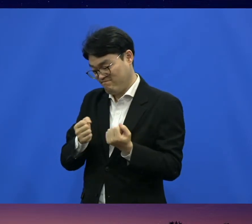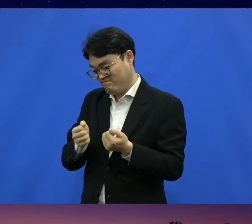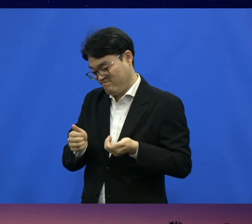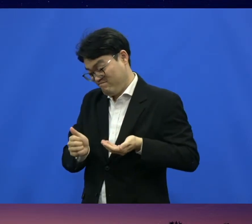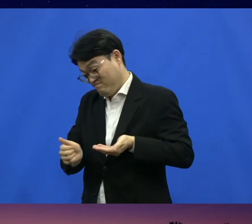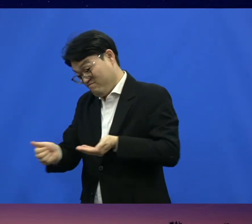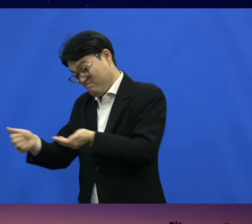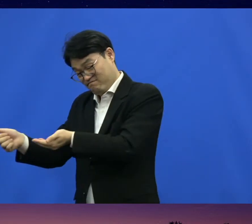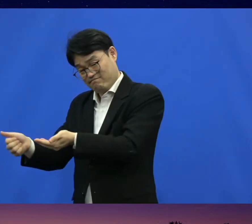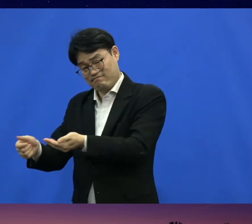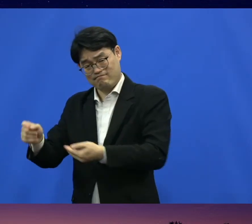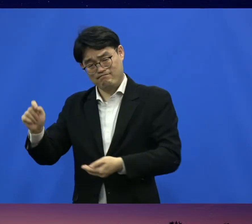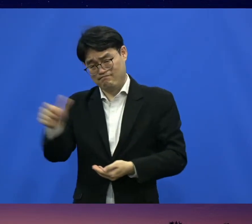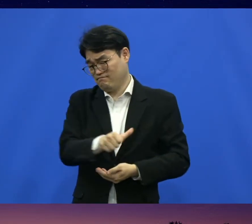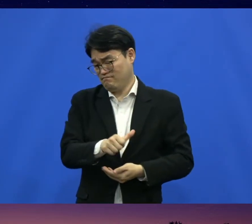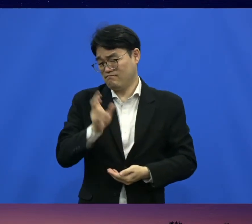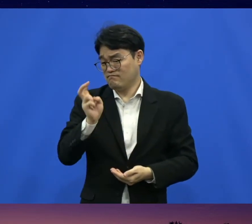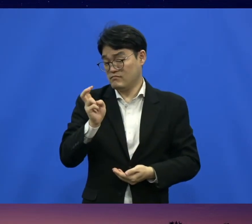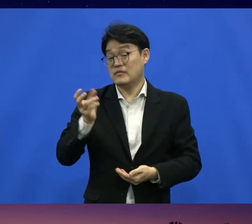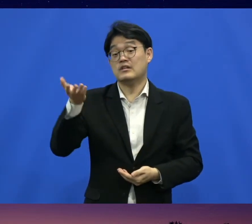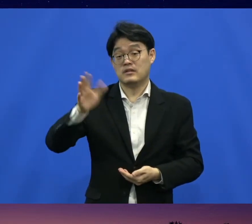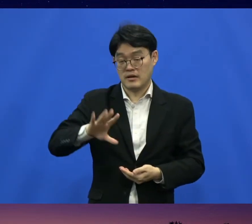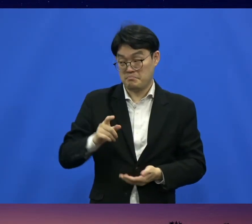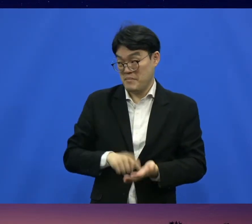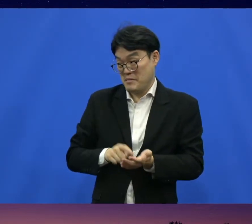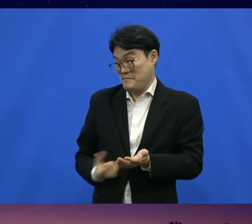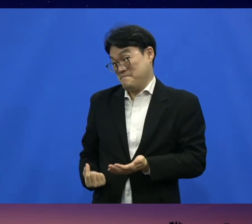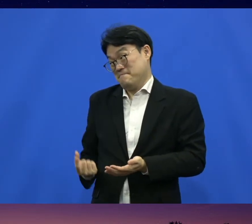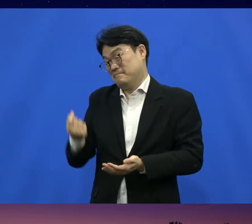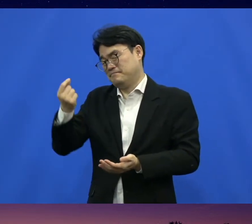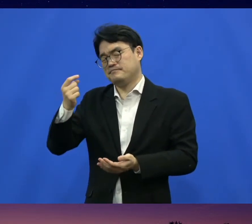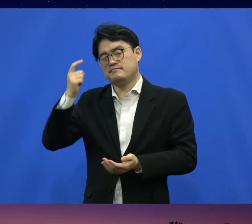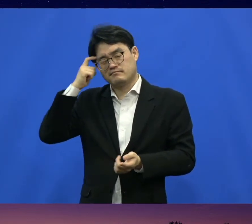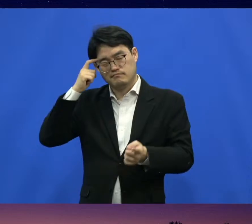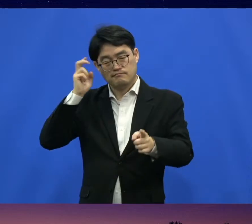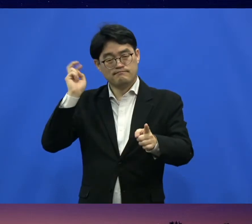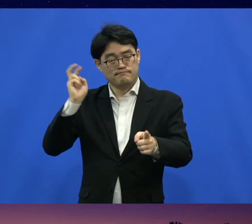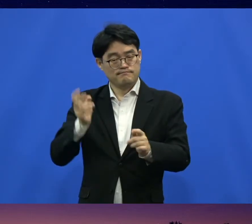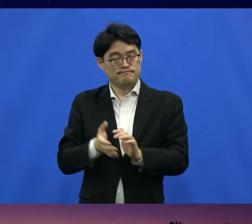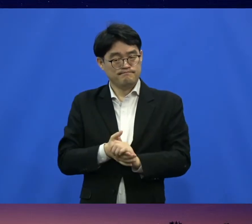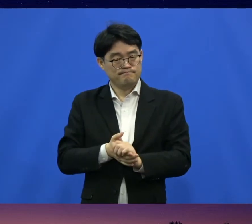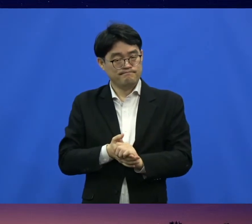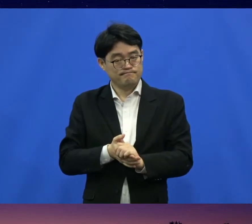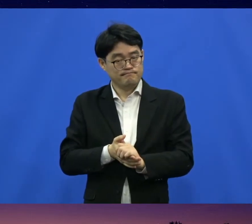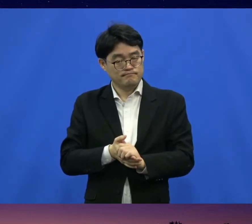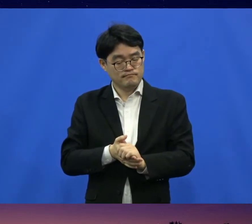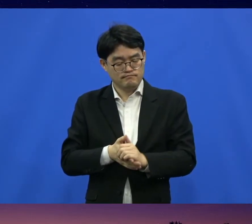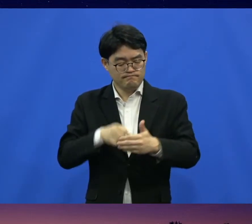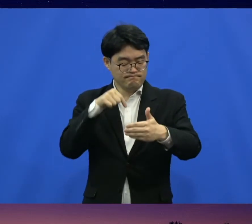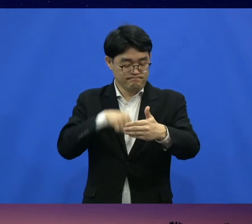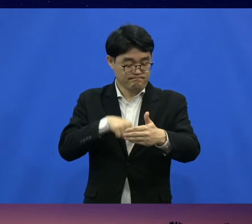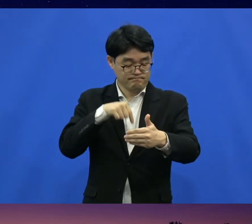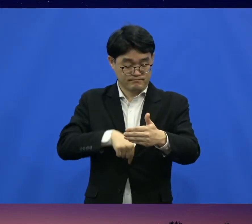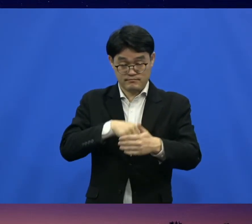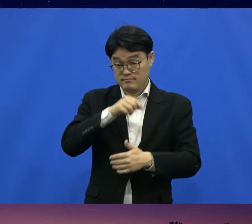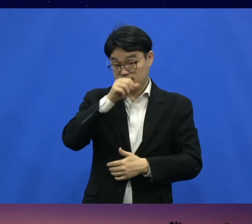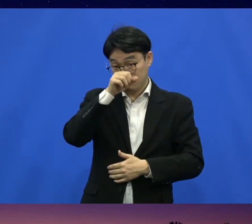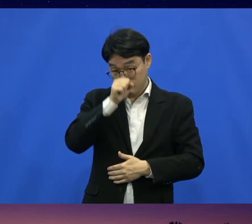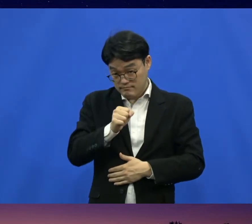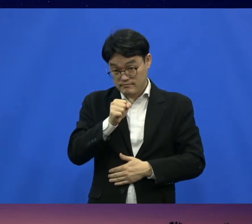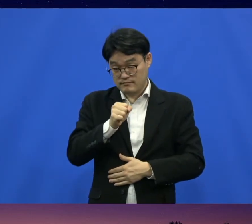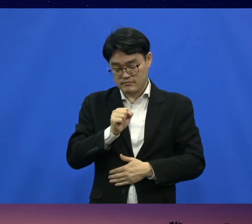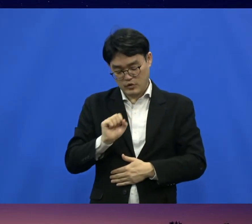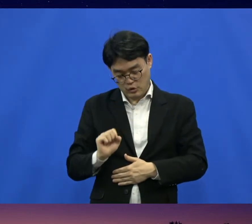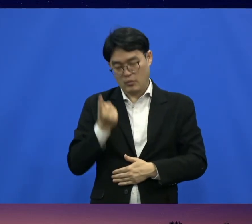선한 동기, 하나님을 향한 열정 다 좋아요. 근데 더 중요한 것은 뭐냐면 하나님의 말씀을 따라 행하는 것.